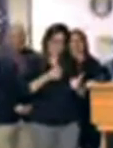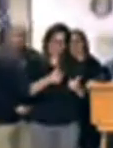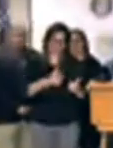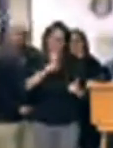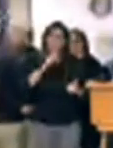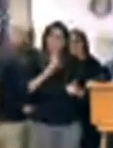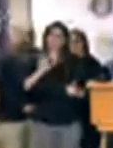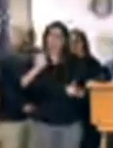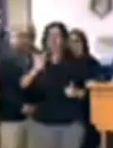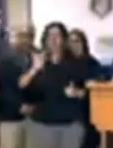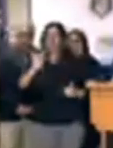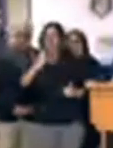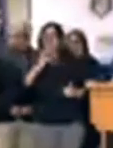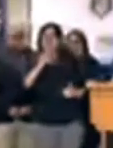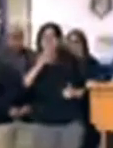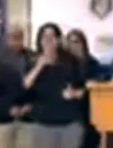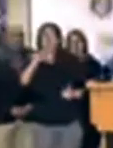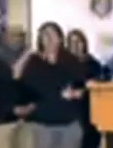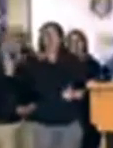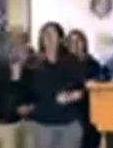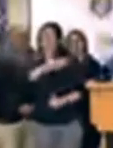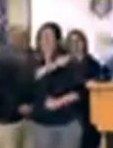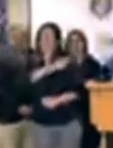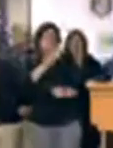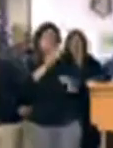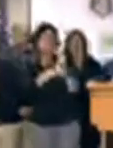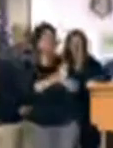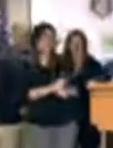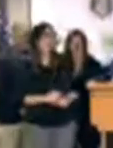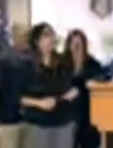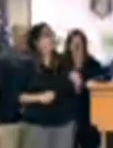que el de 87 es el otro paciente. Así que entonces, este de 87.